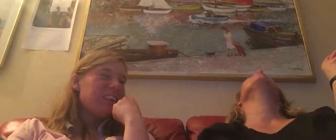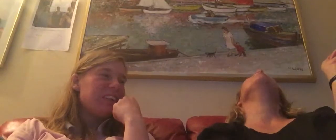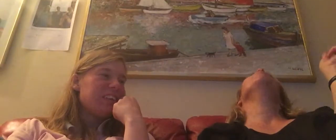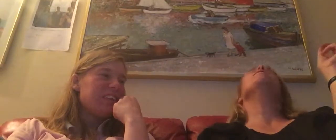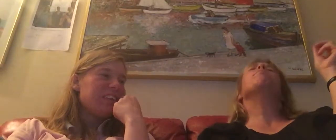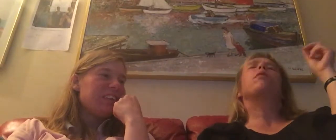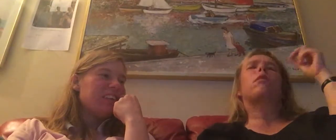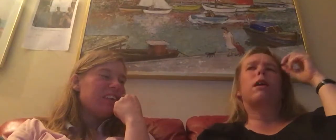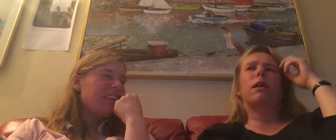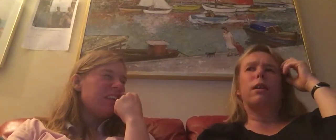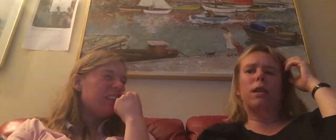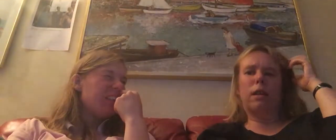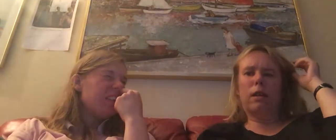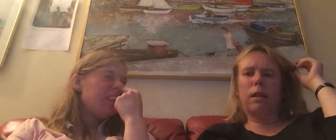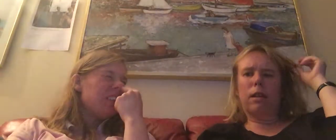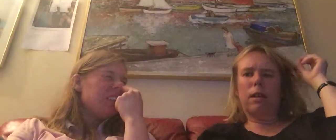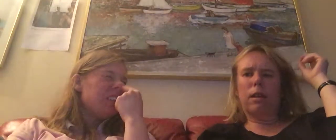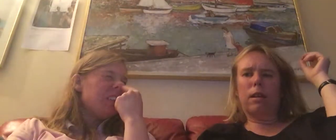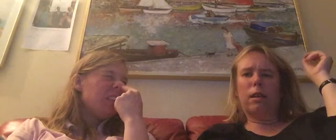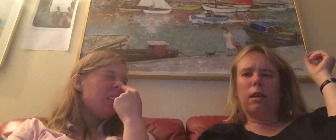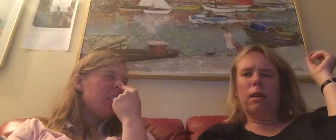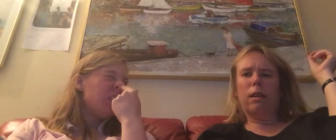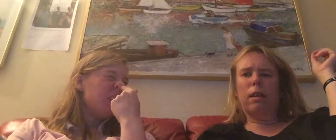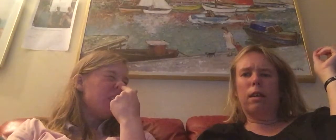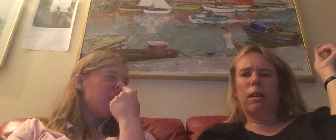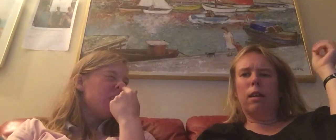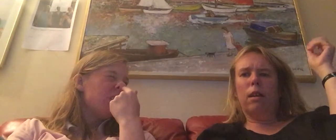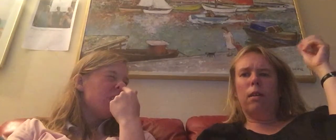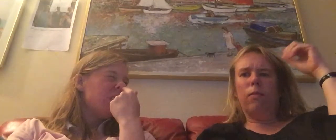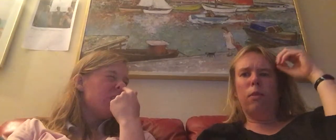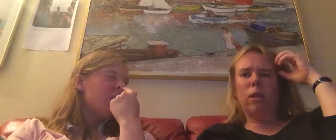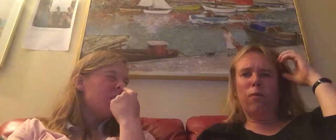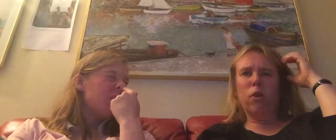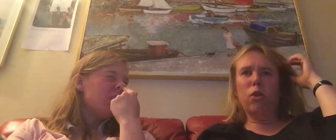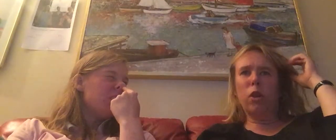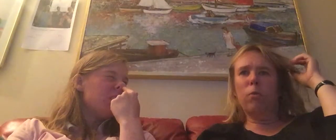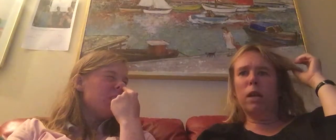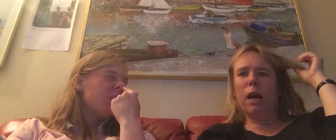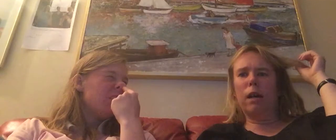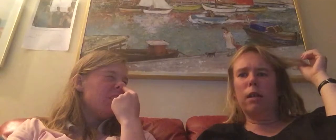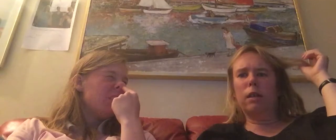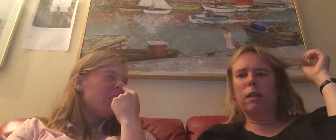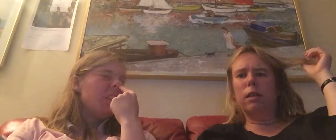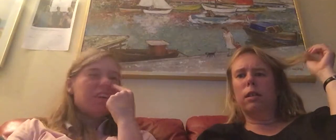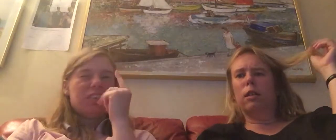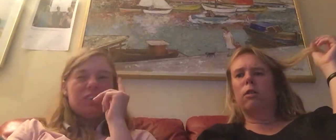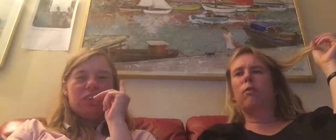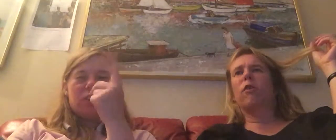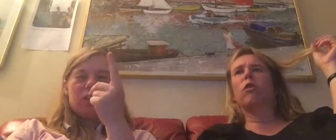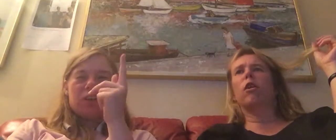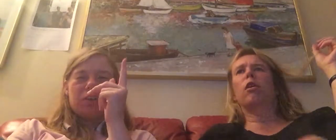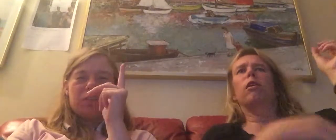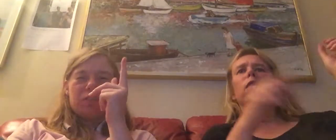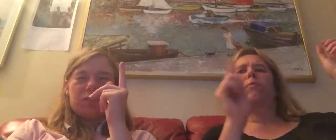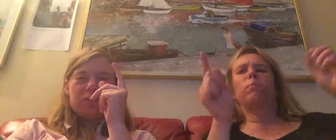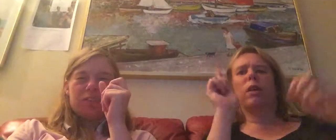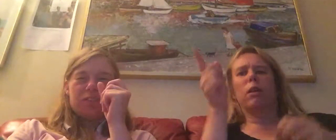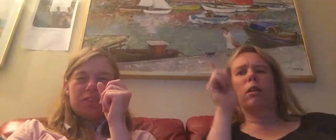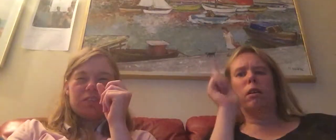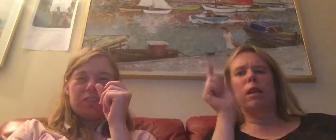Det är min parahäst. Ja. Det är sådana för Julia. Ja. Det får ja. Min